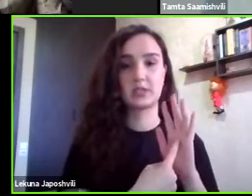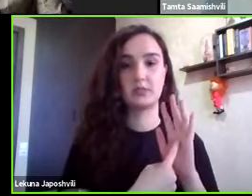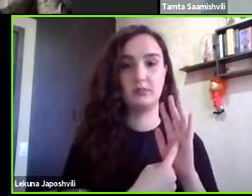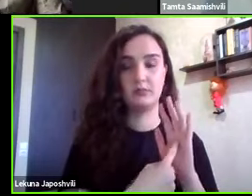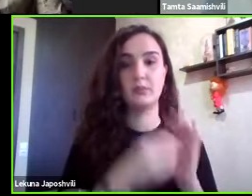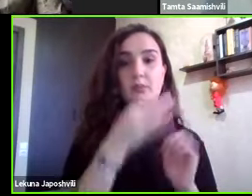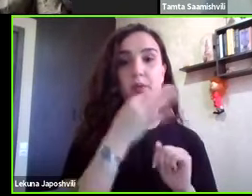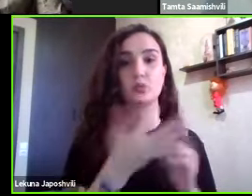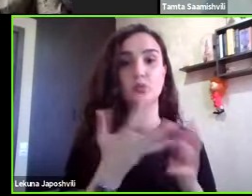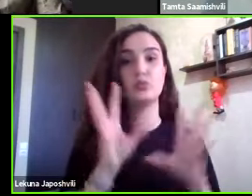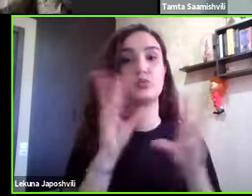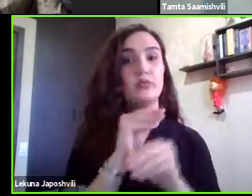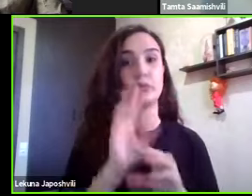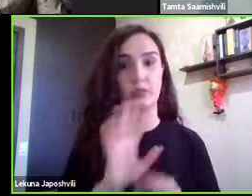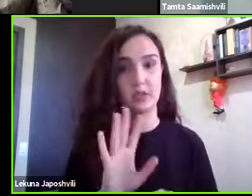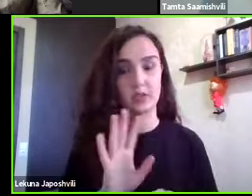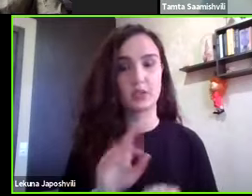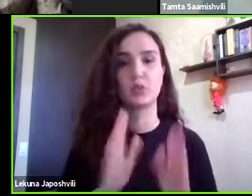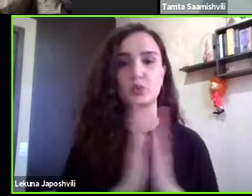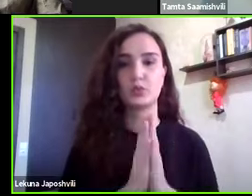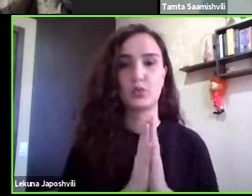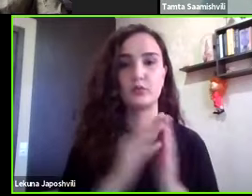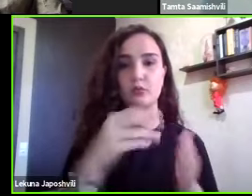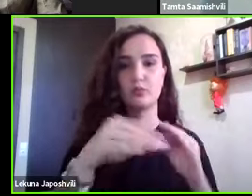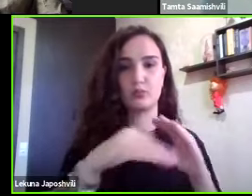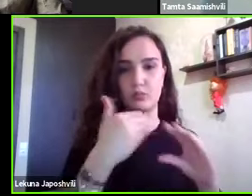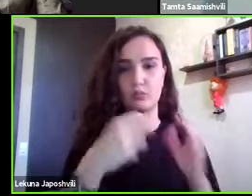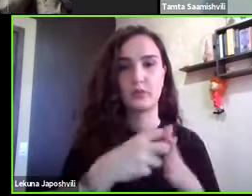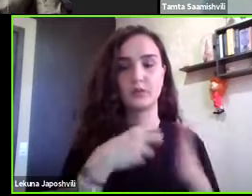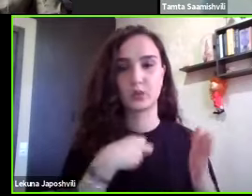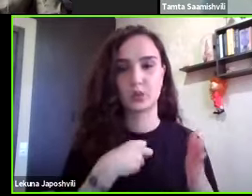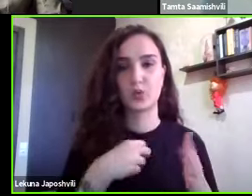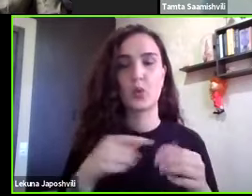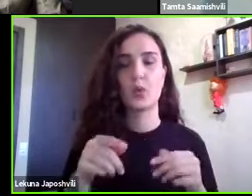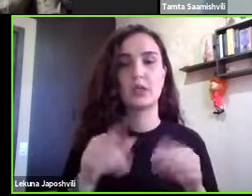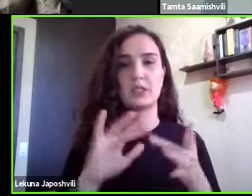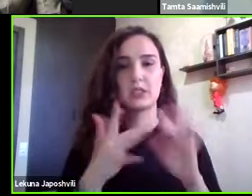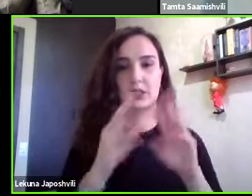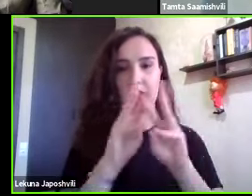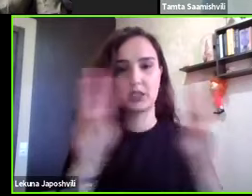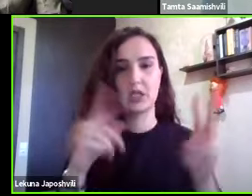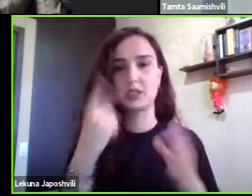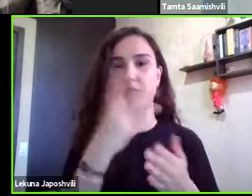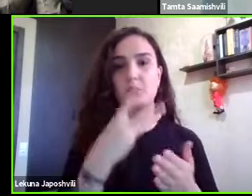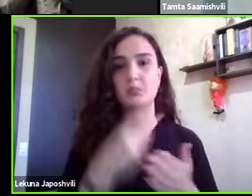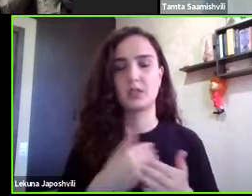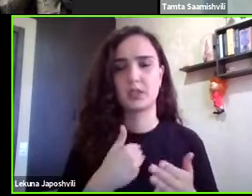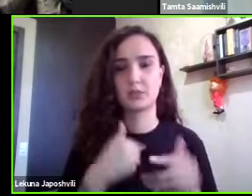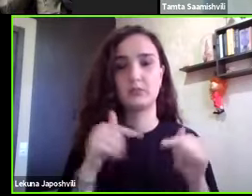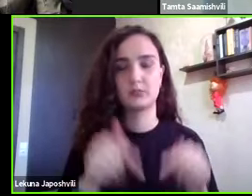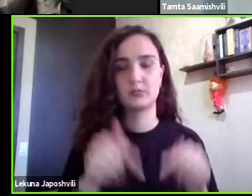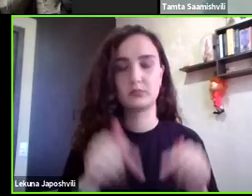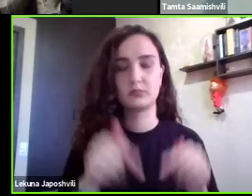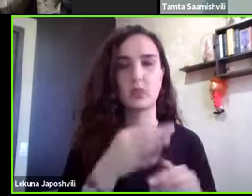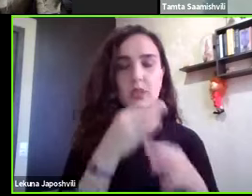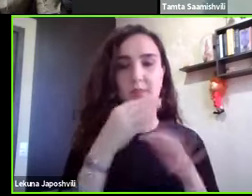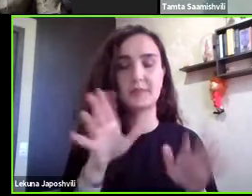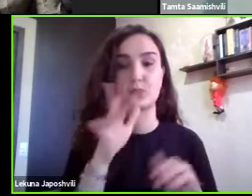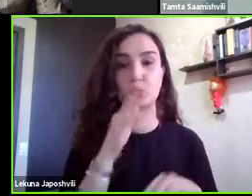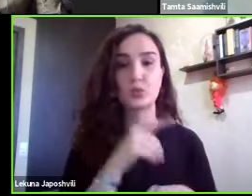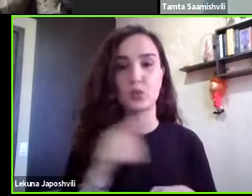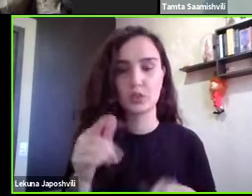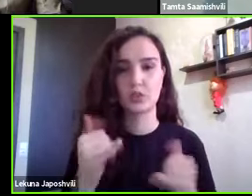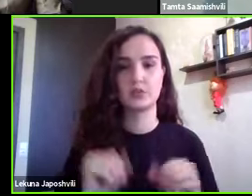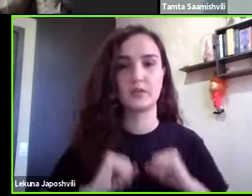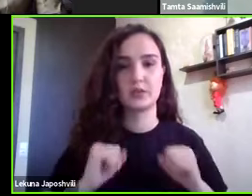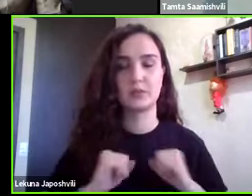კითხვაზე პასუხის გაცემა, გთხოვთ მოიწეროთ ორგანიზაციის საიტზე ან ჩემ პირად კვერცხზე და გიპასუხებთ ნებისმიერ დროს. ეხა